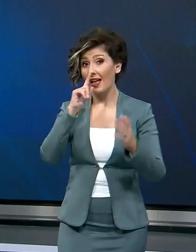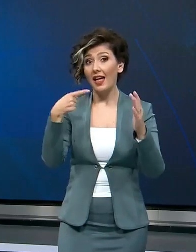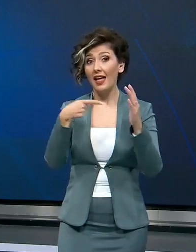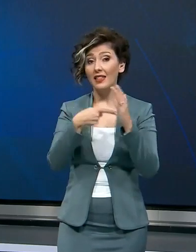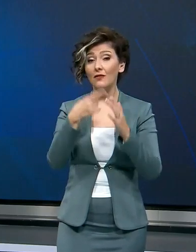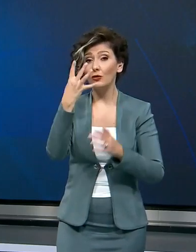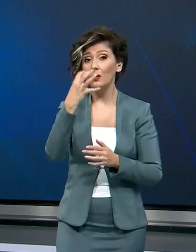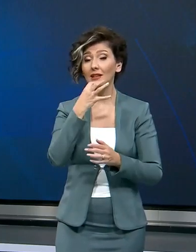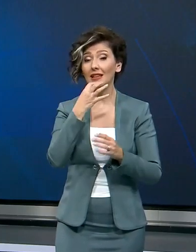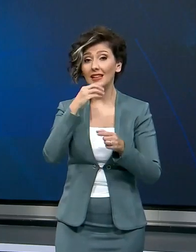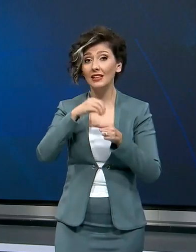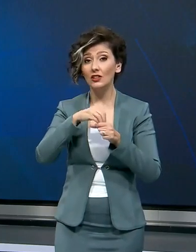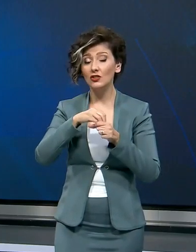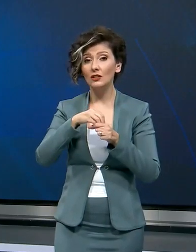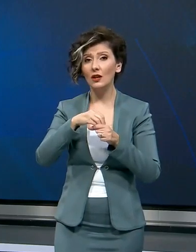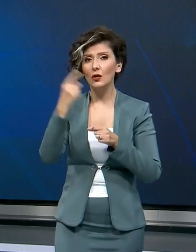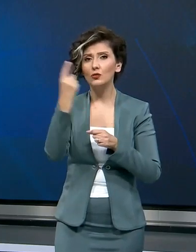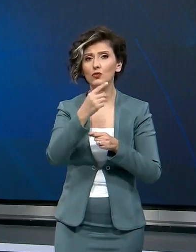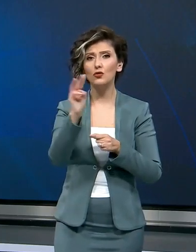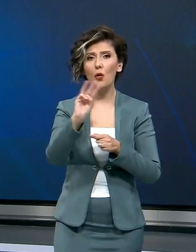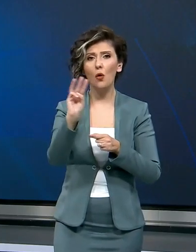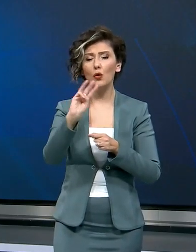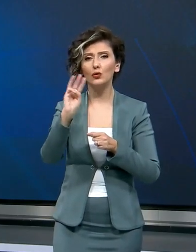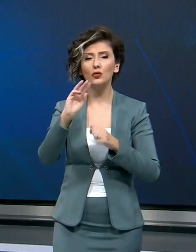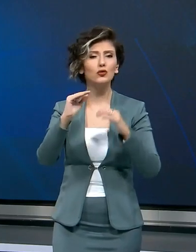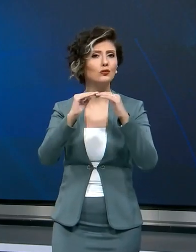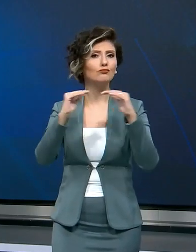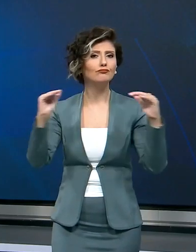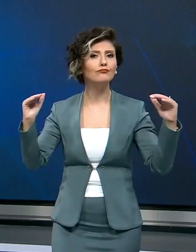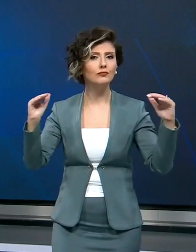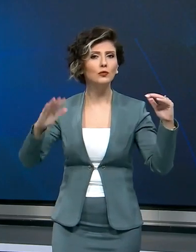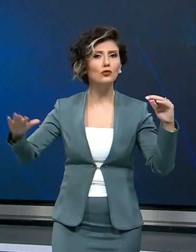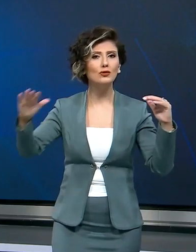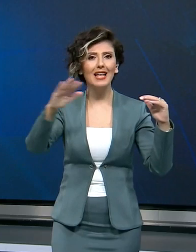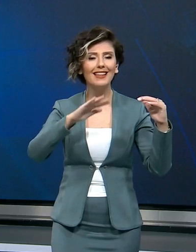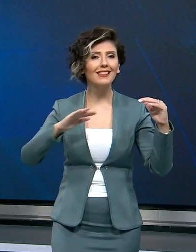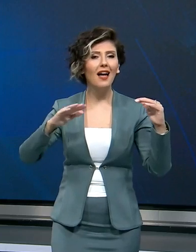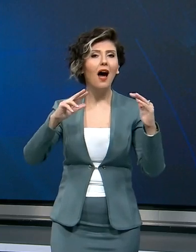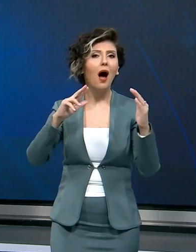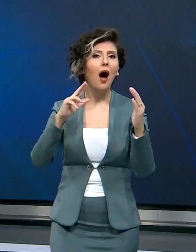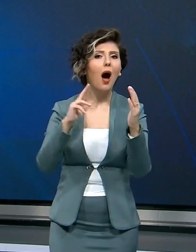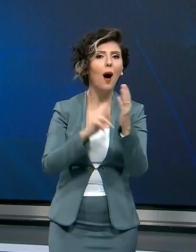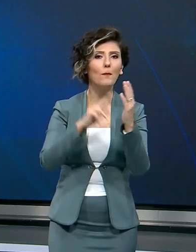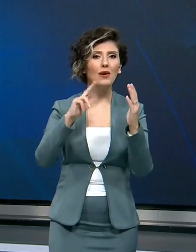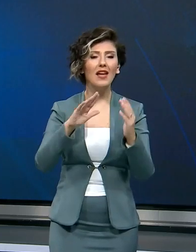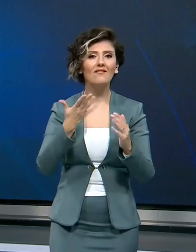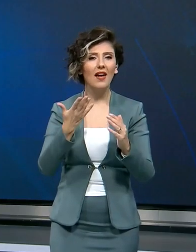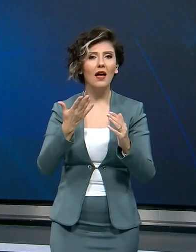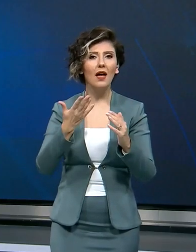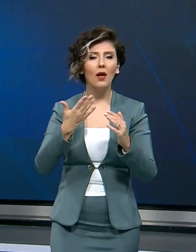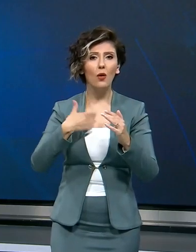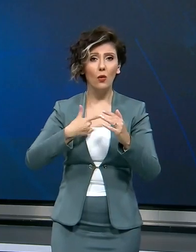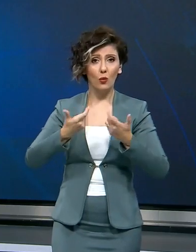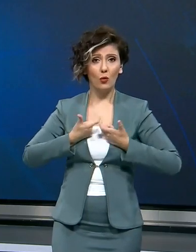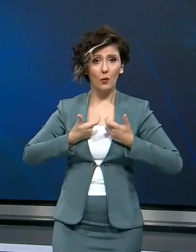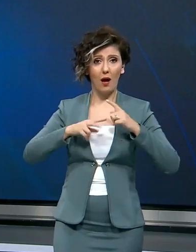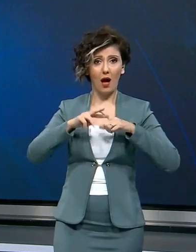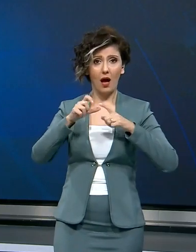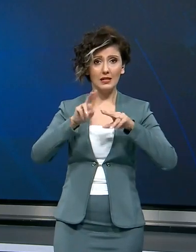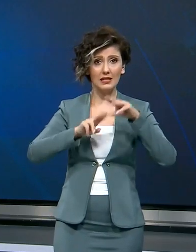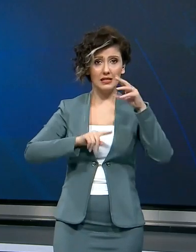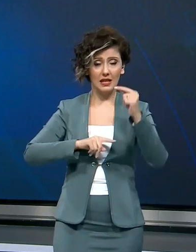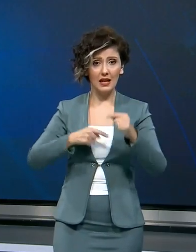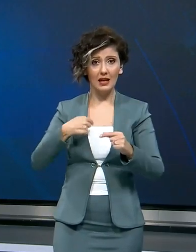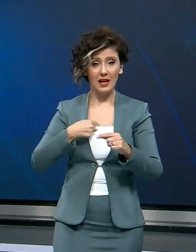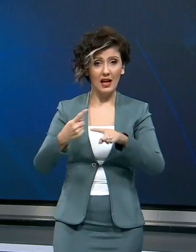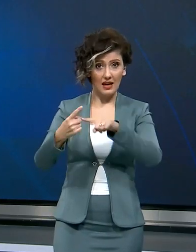Hedefimiz 4 yıl içerisinde %30 düzeyinde aboneye ve kurumumuza katkı